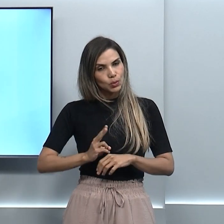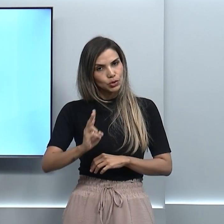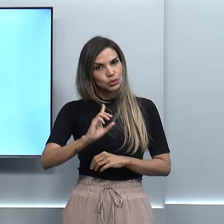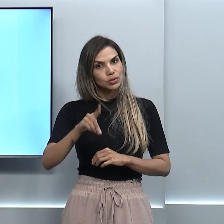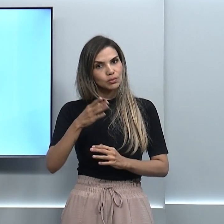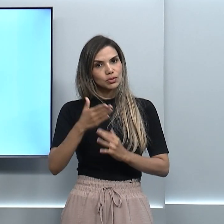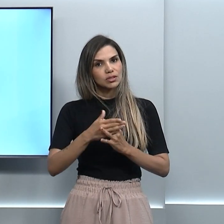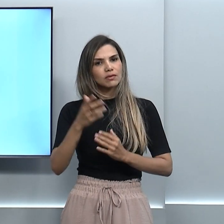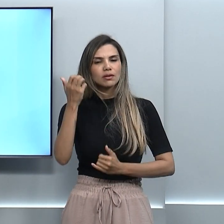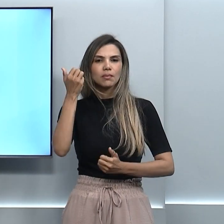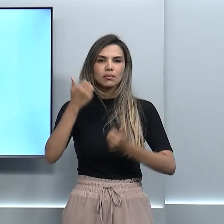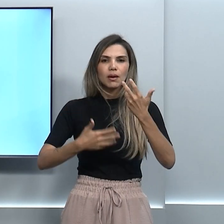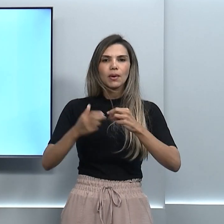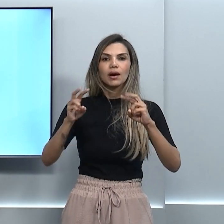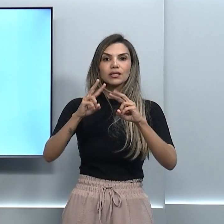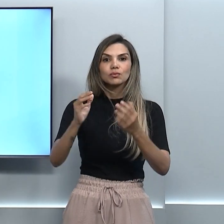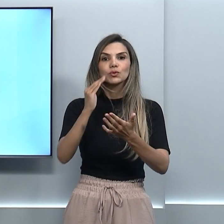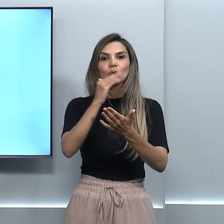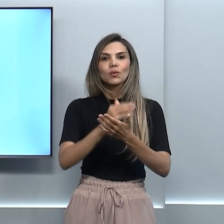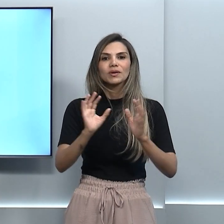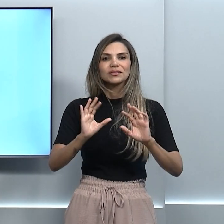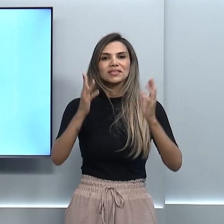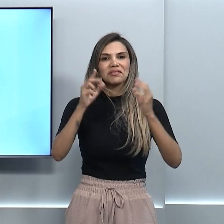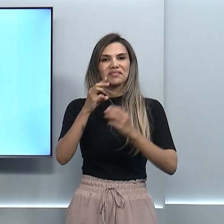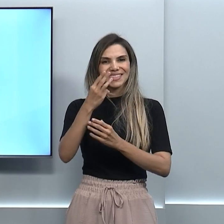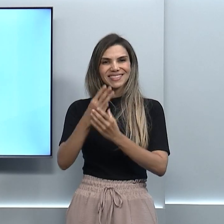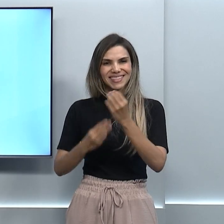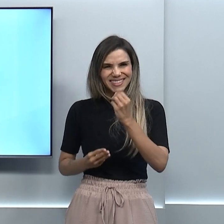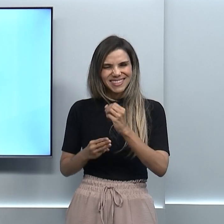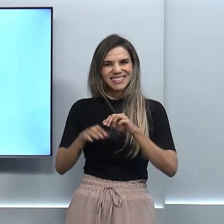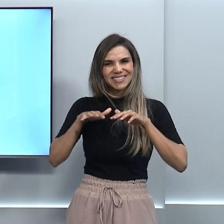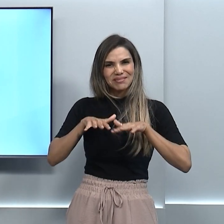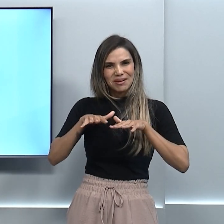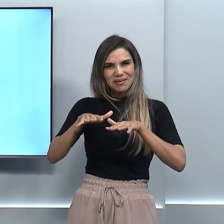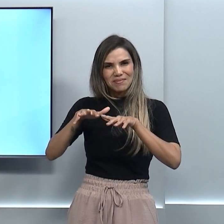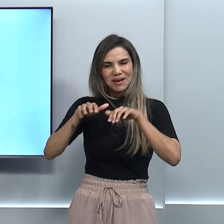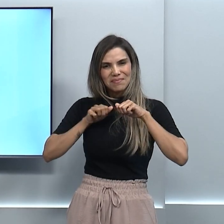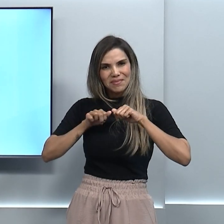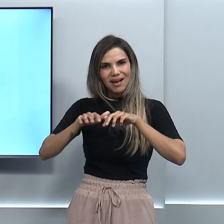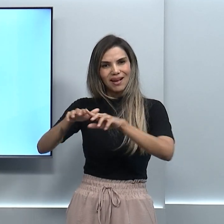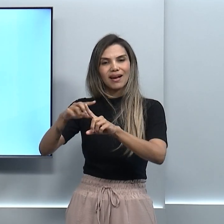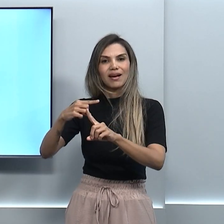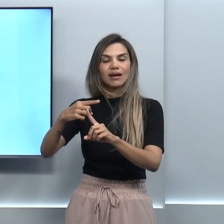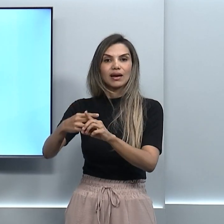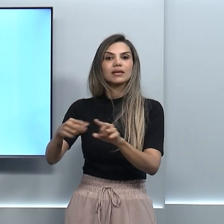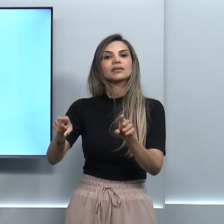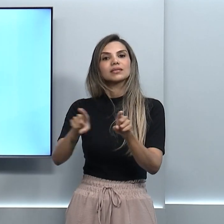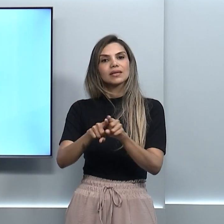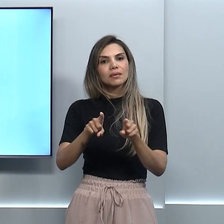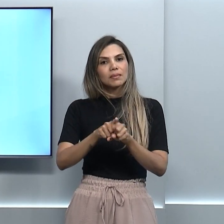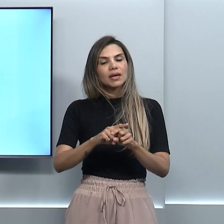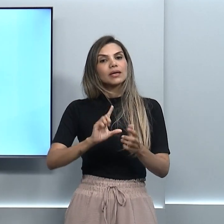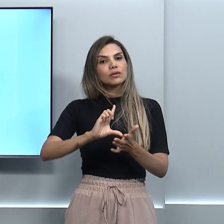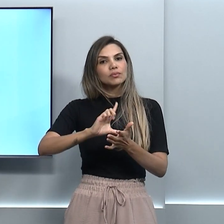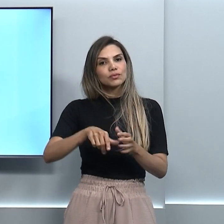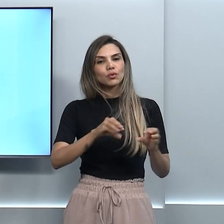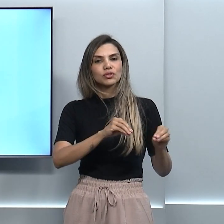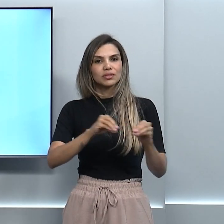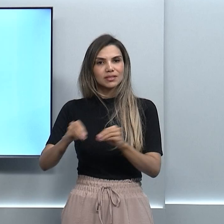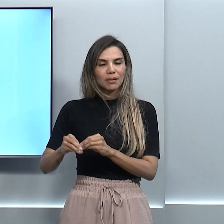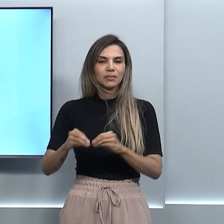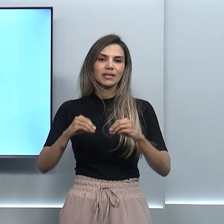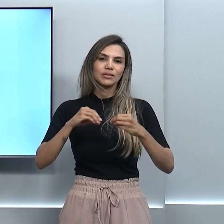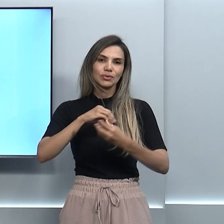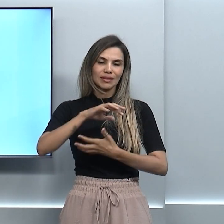Vamos falar sobre o início da Romaria em Trindade e o adiamento da greve dos motoristas do transporte público, muito mais. Até mais.